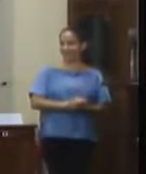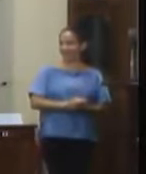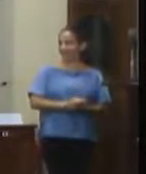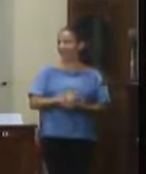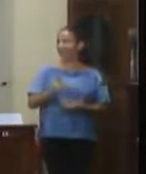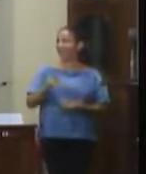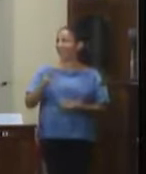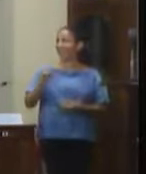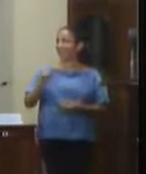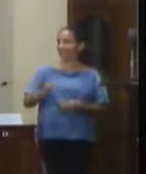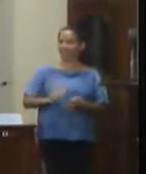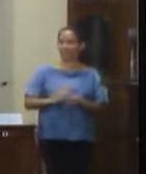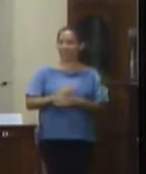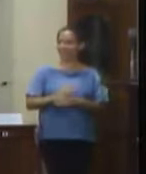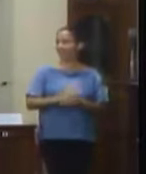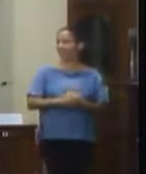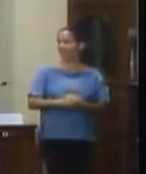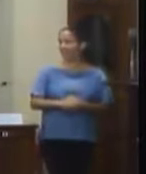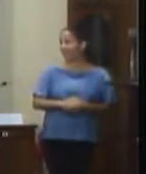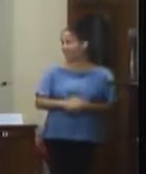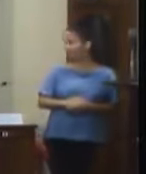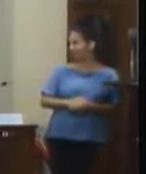Pedro Graça.